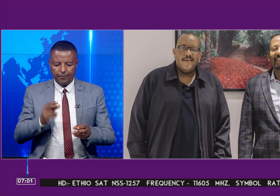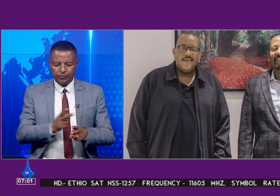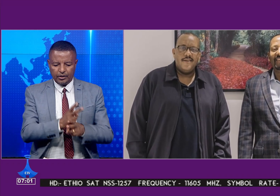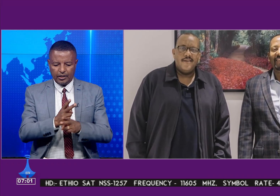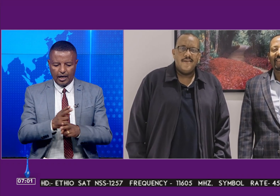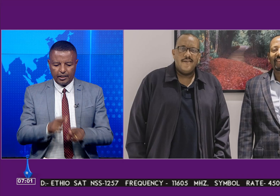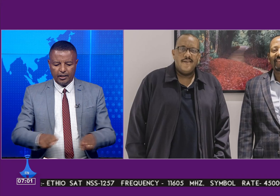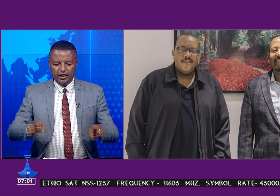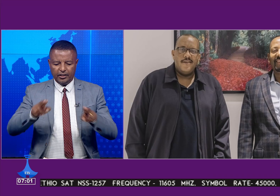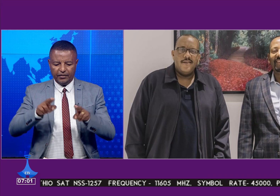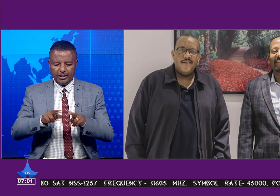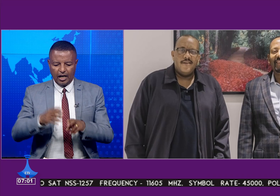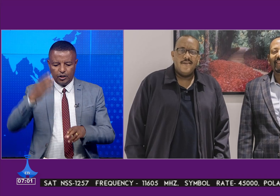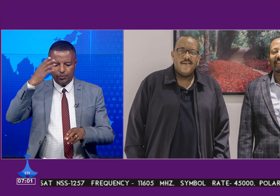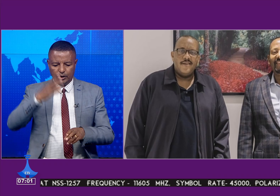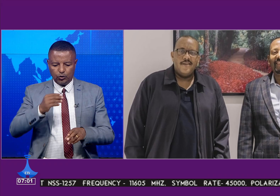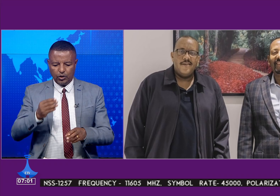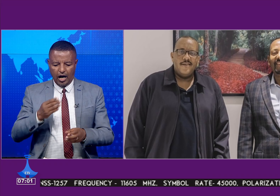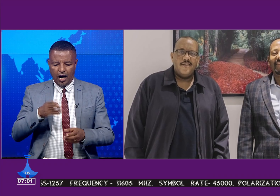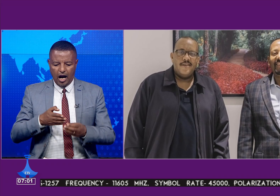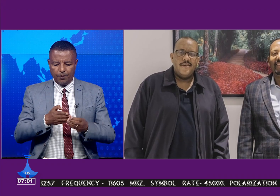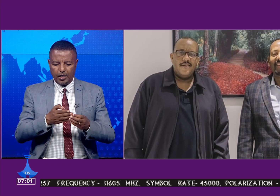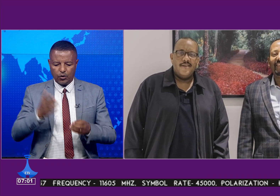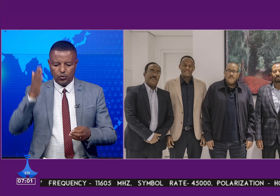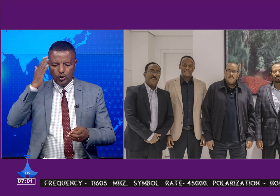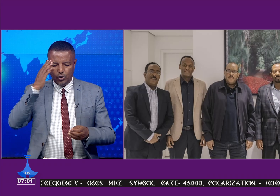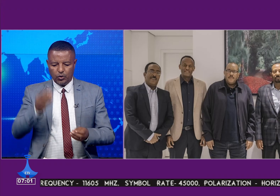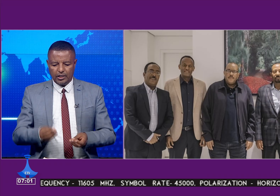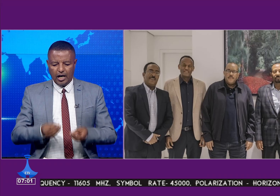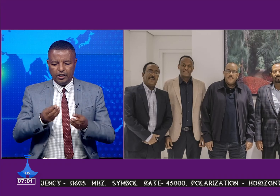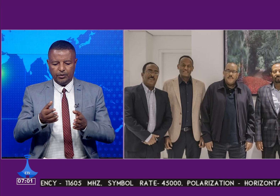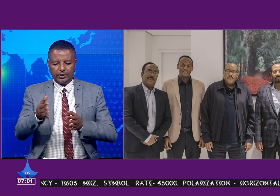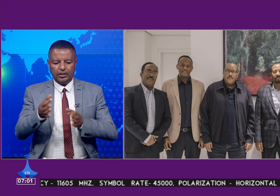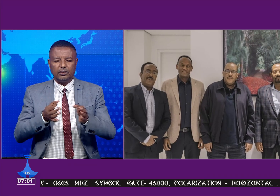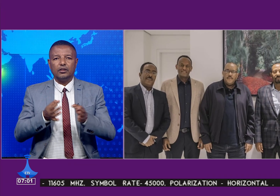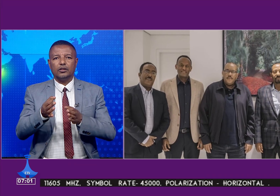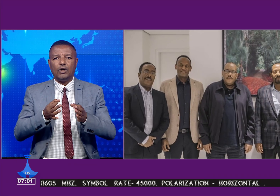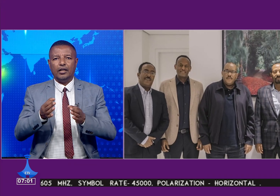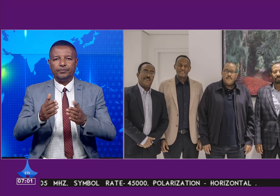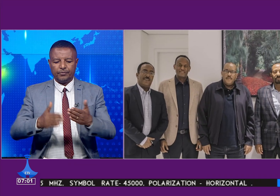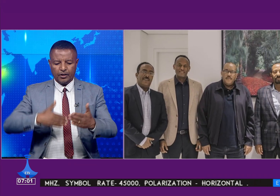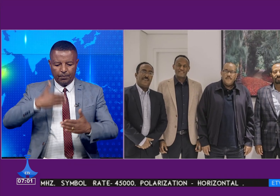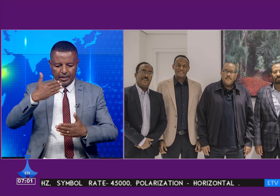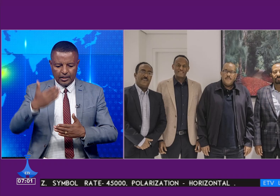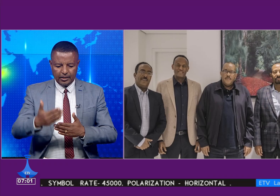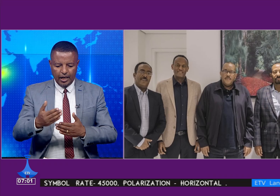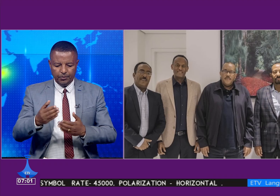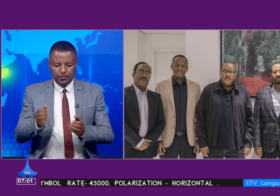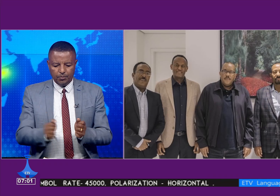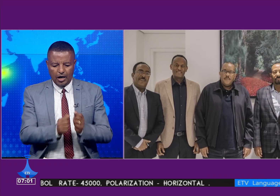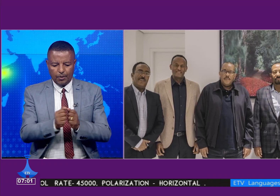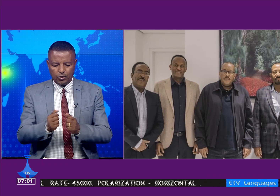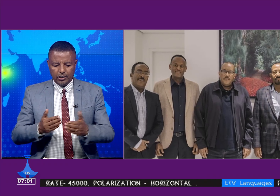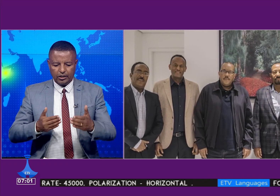ሚናና ጥንቃቄ የፌዴራል መንግስቱና አመራሩ እውቅና እንደሚሰጥ ገልጸዋል።